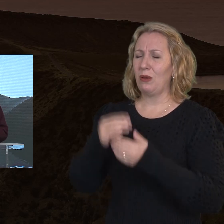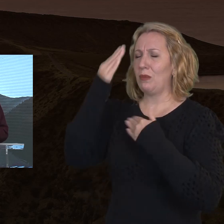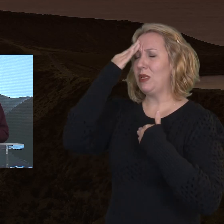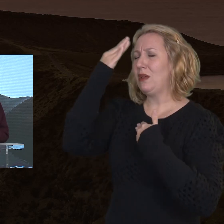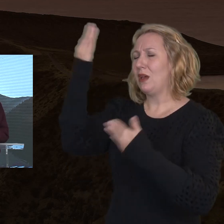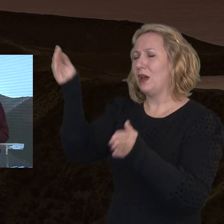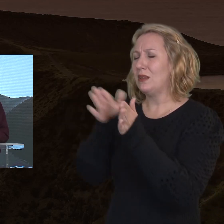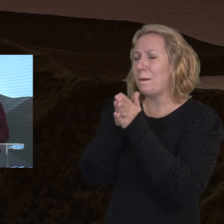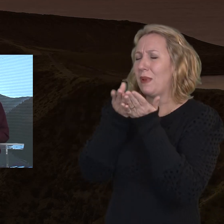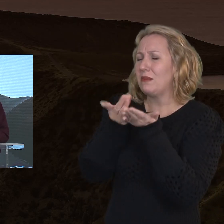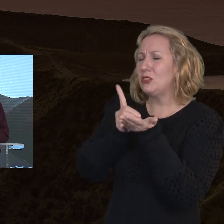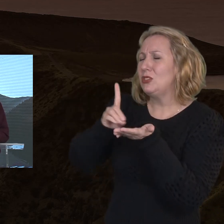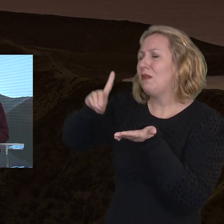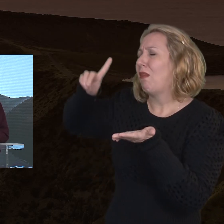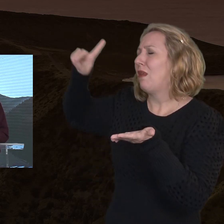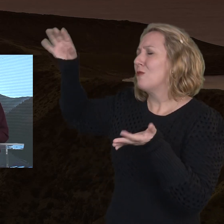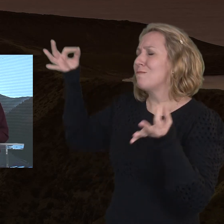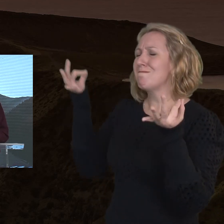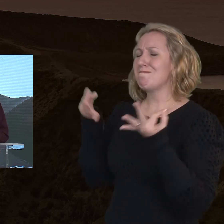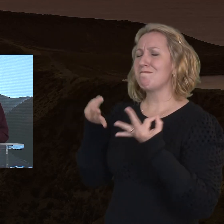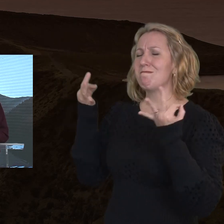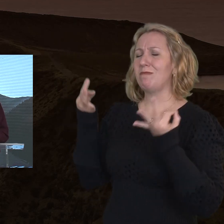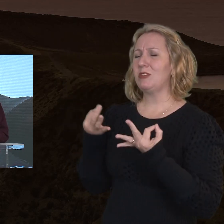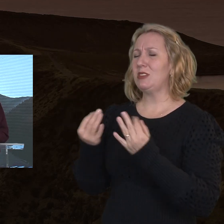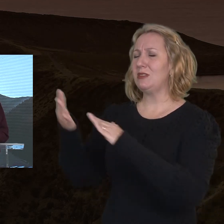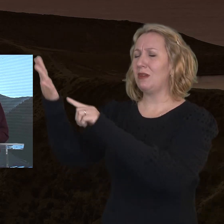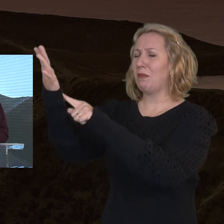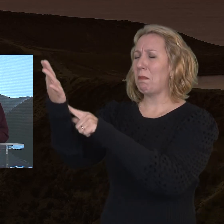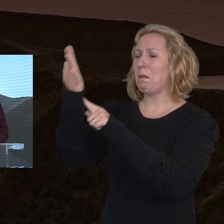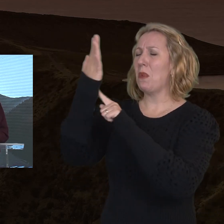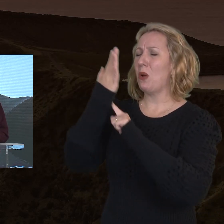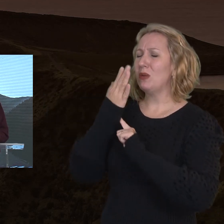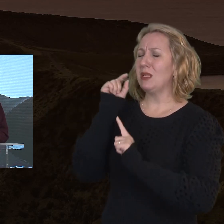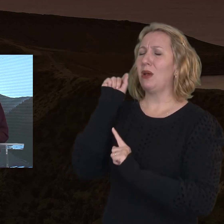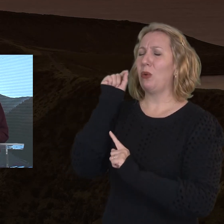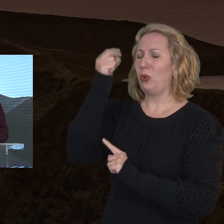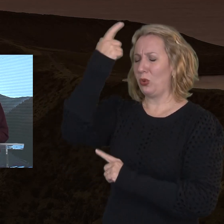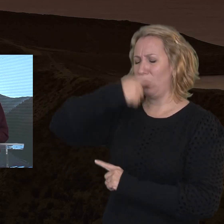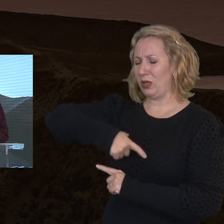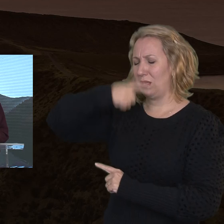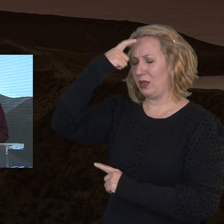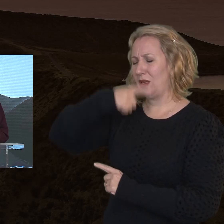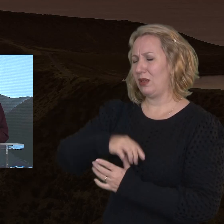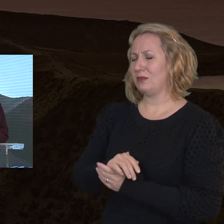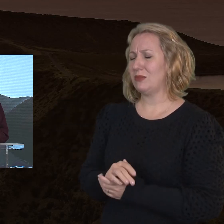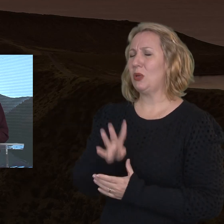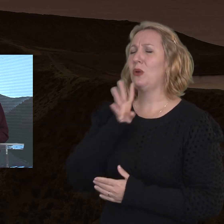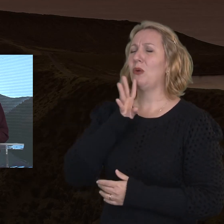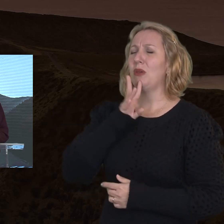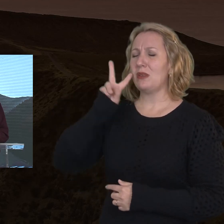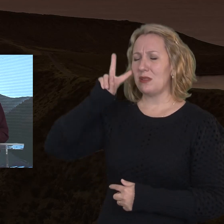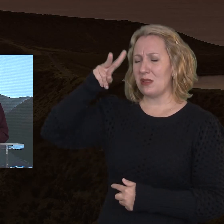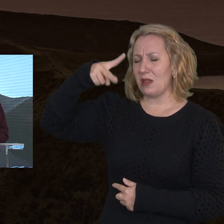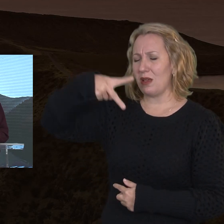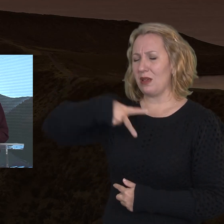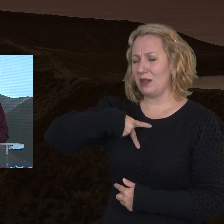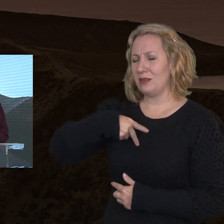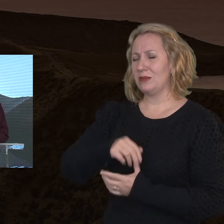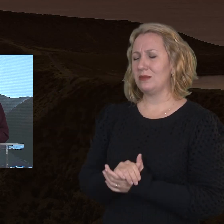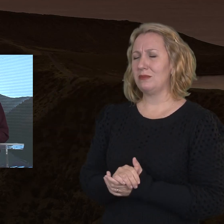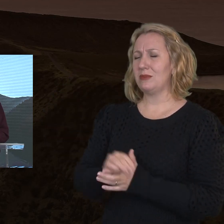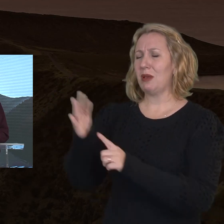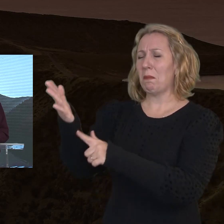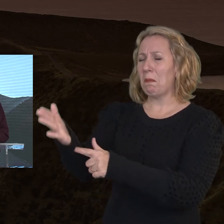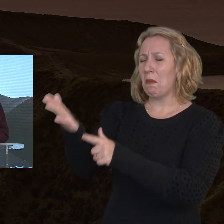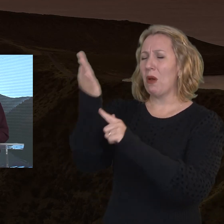tua palavra é completa a tua palavra nos mostra quem nós somos para que nós conhecemos a nós mesmos também nos mostra quem é o